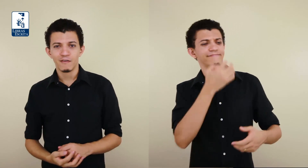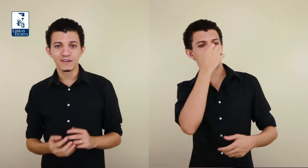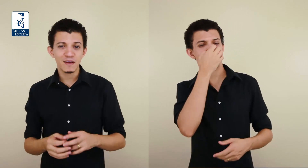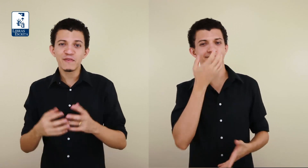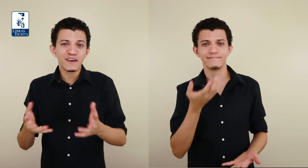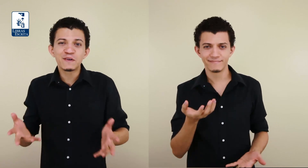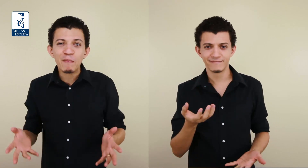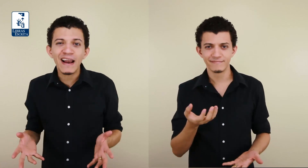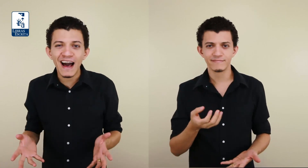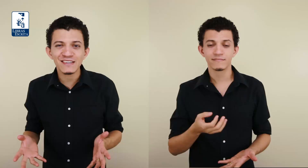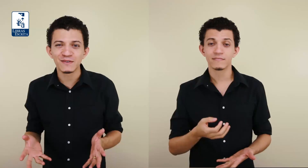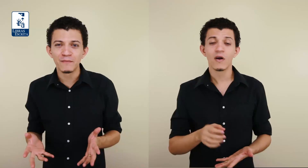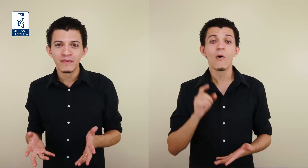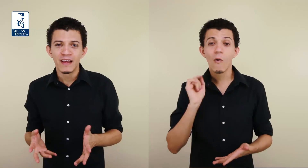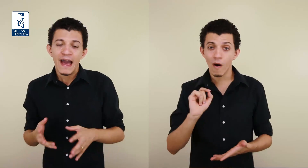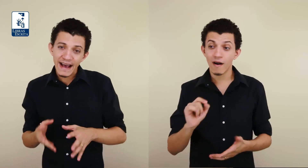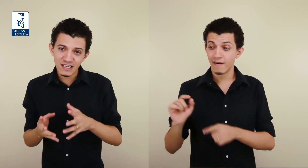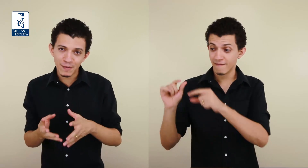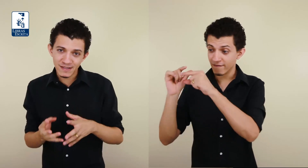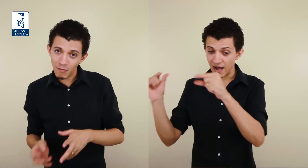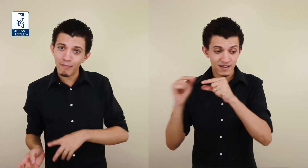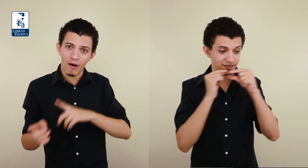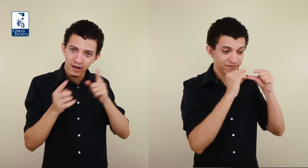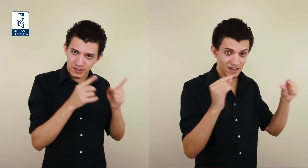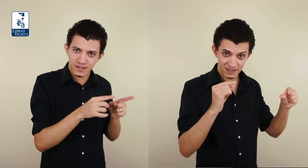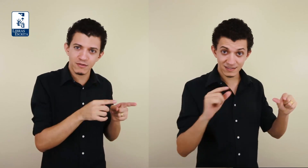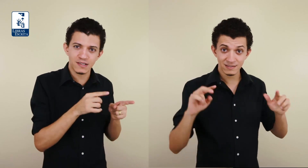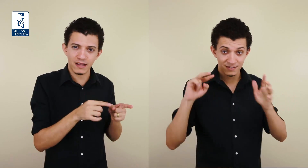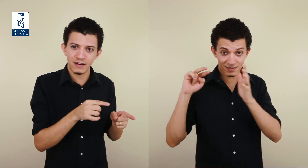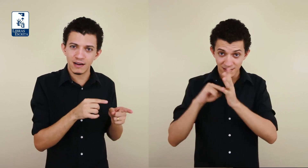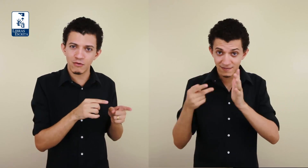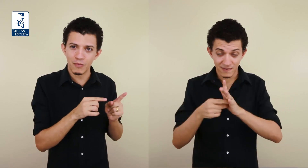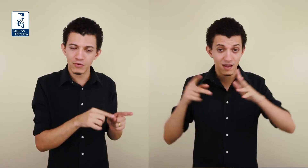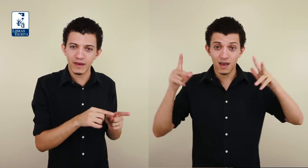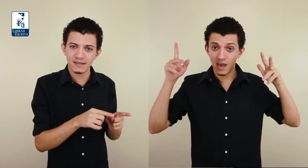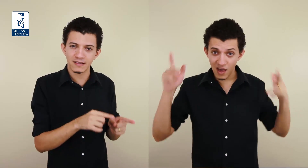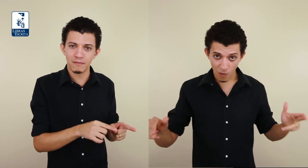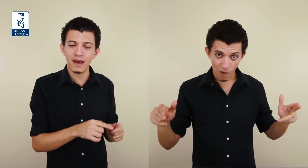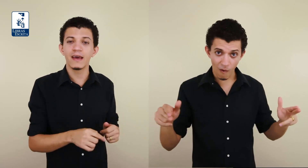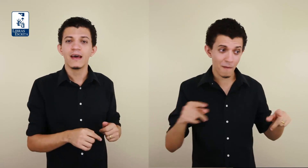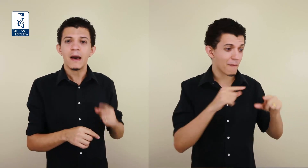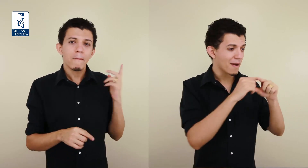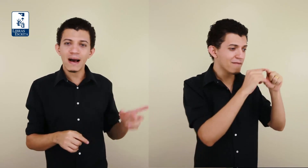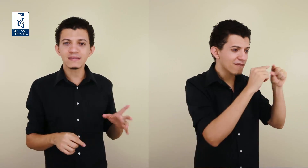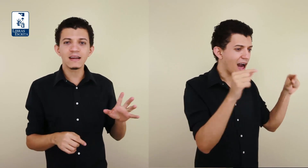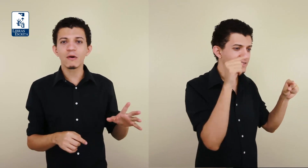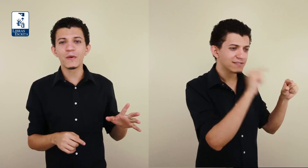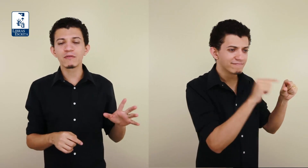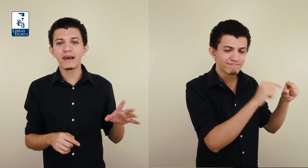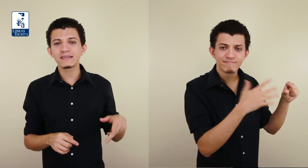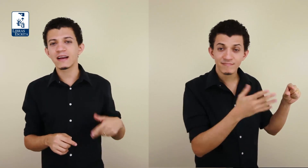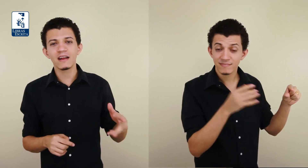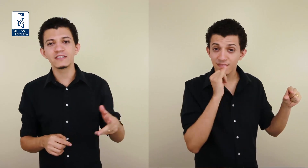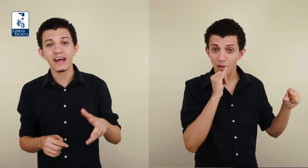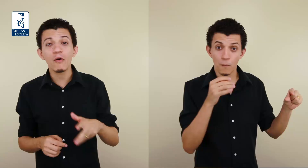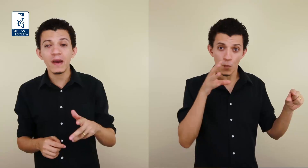você me fez de palhaço. Essa expressão pode ser usada na língua portuguesa também, mas na língua portuguesa ela geralmente